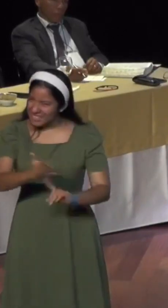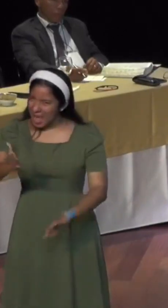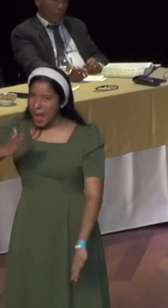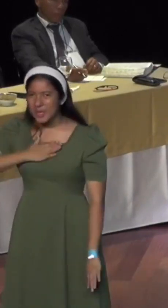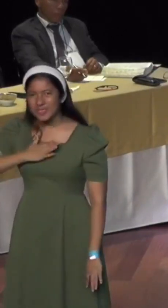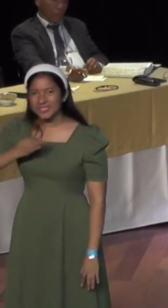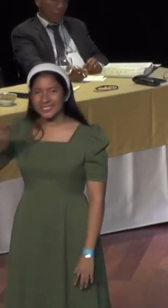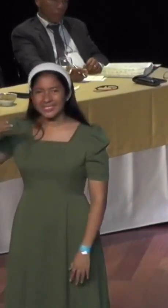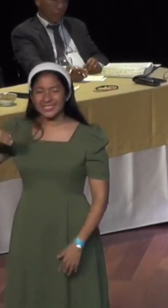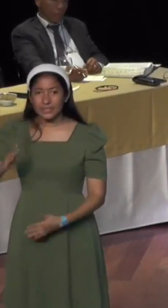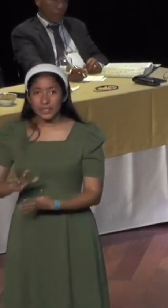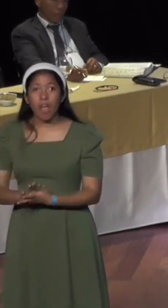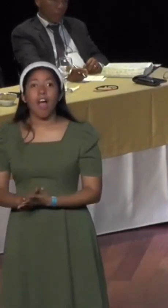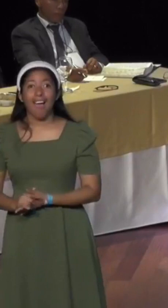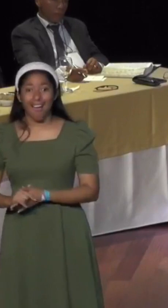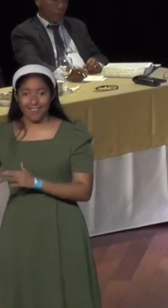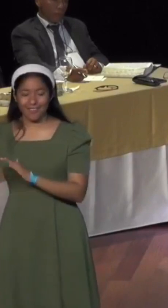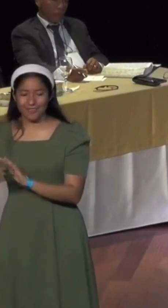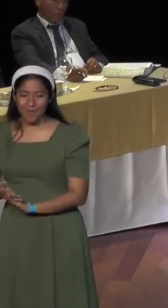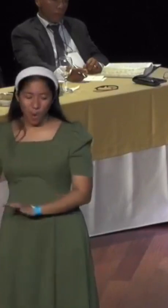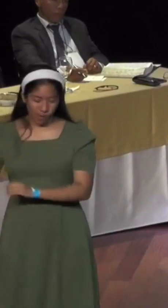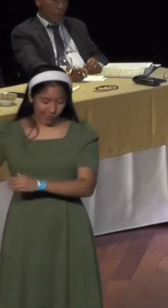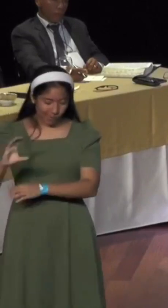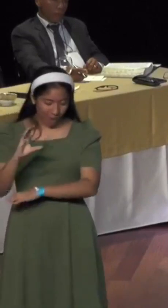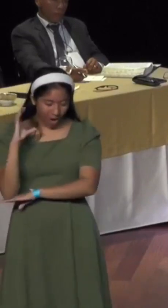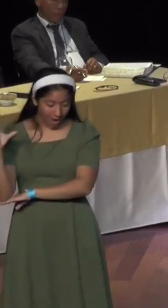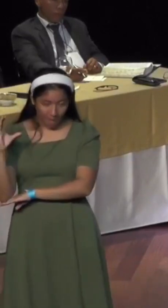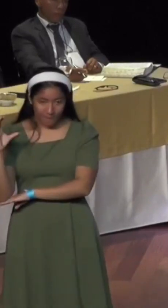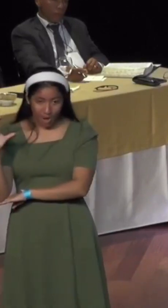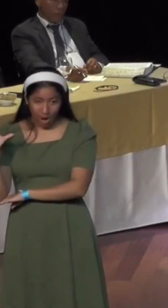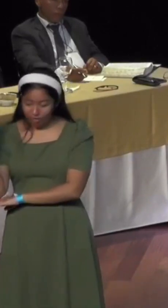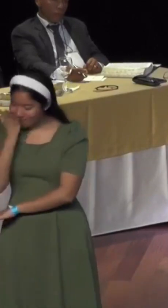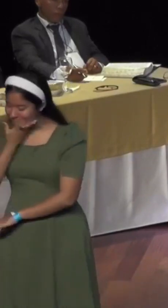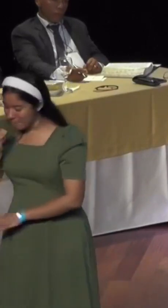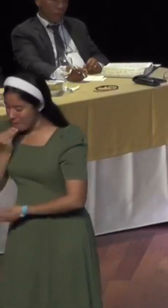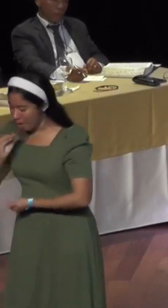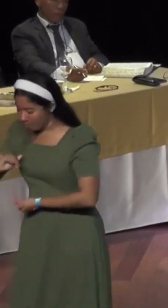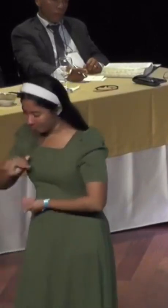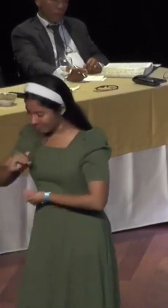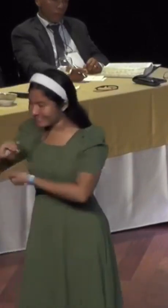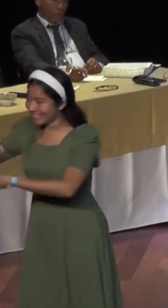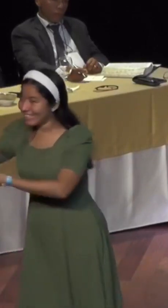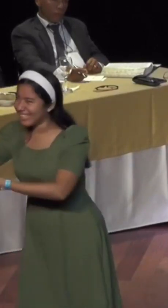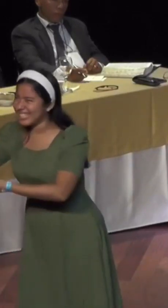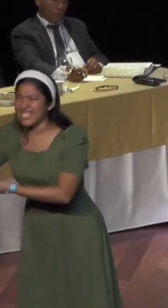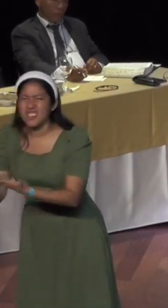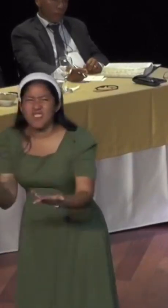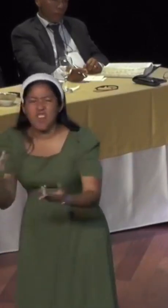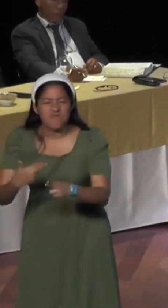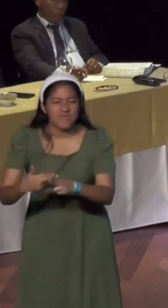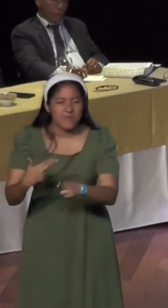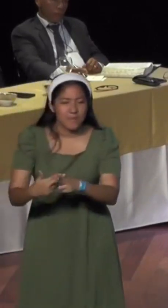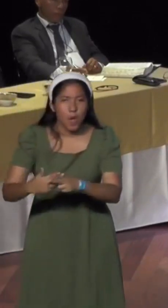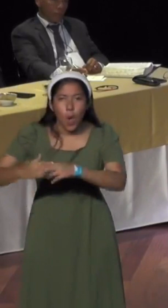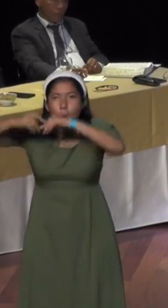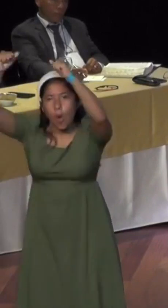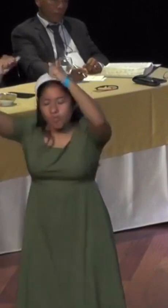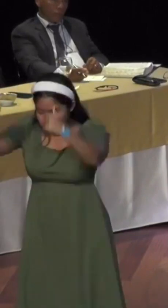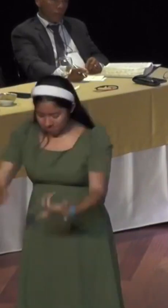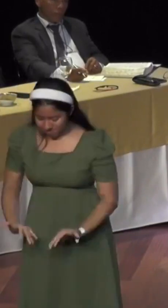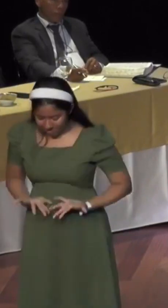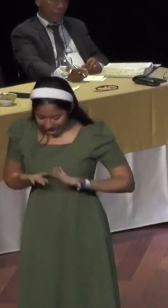Colombia ha de enviarte un precioso regalo llamado Espíritu